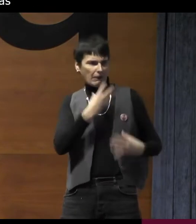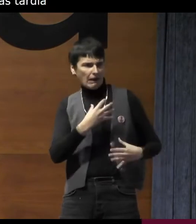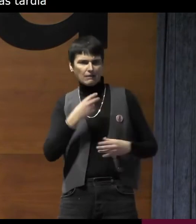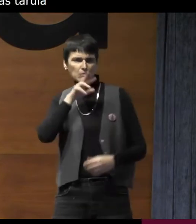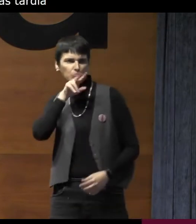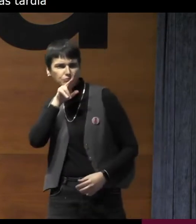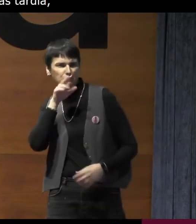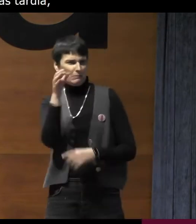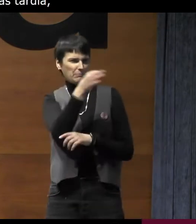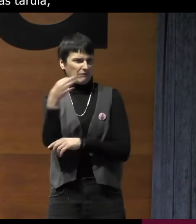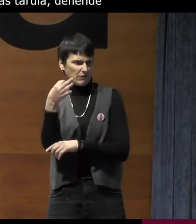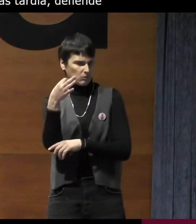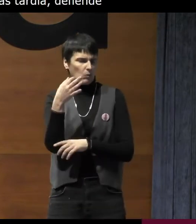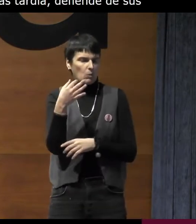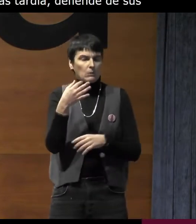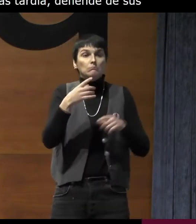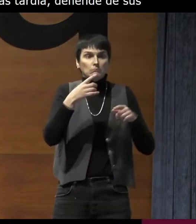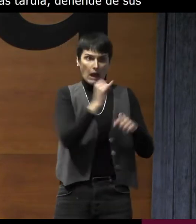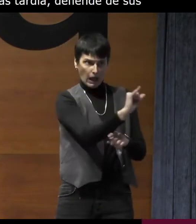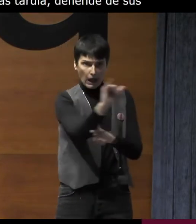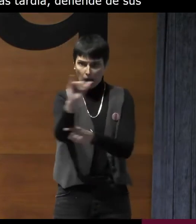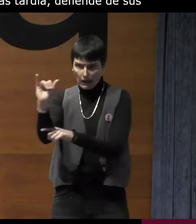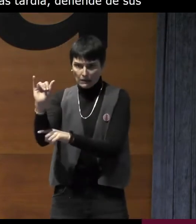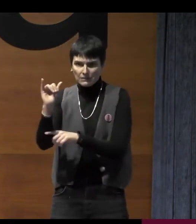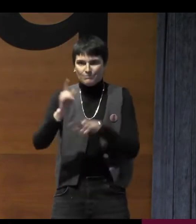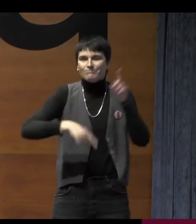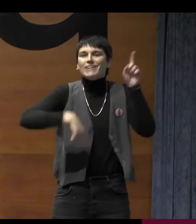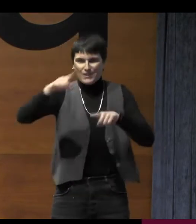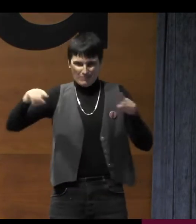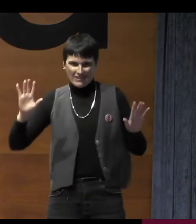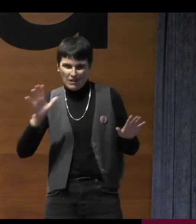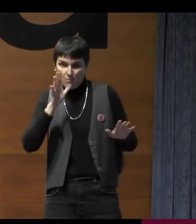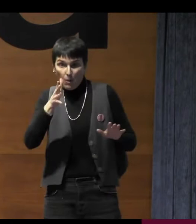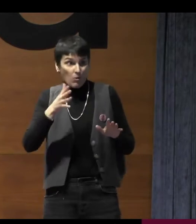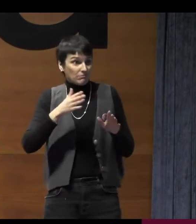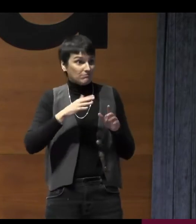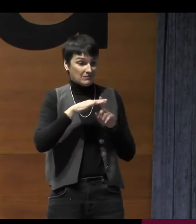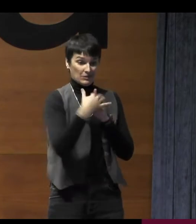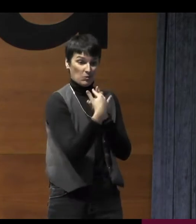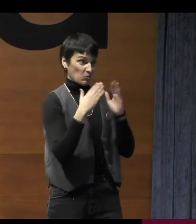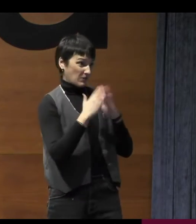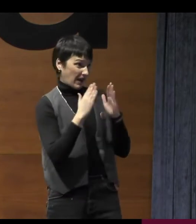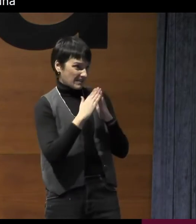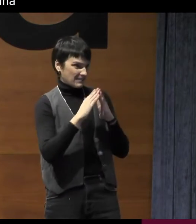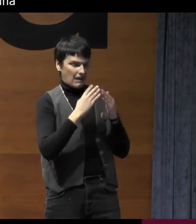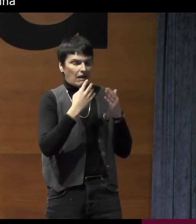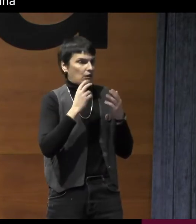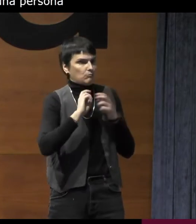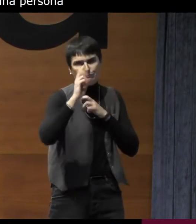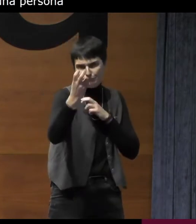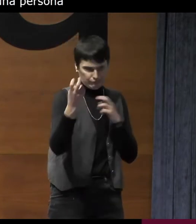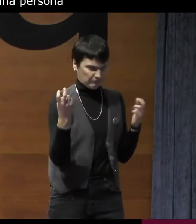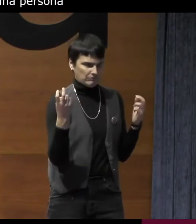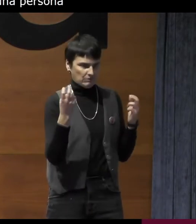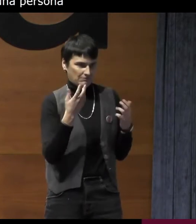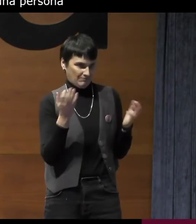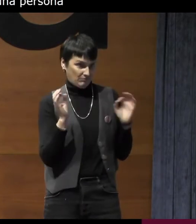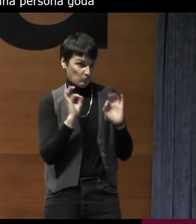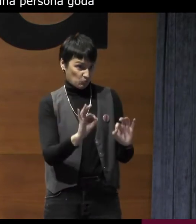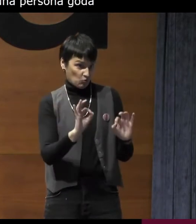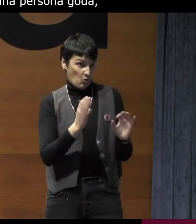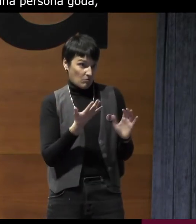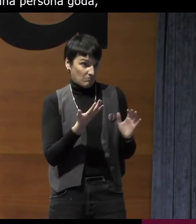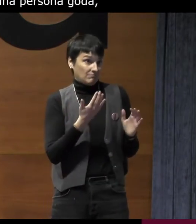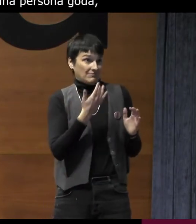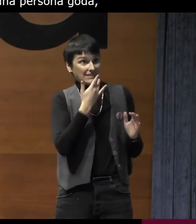persona coda, automáticamente pensamos que tiene competencia en ambas lenguas, en la lengua de signos y en la lengua oral de su territorio, pero